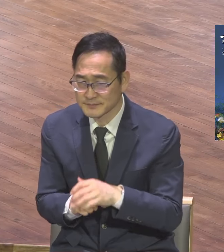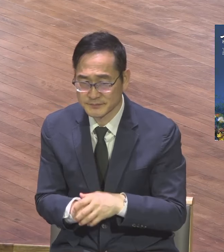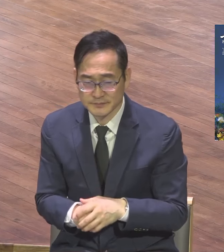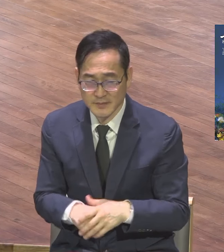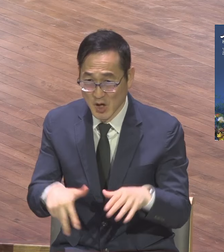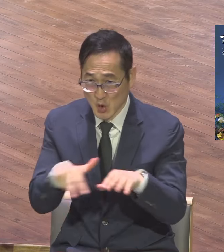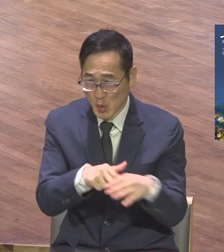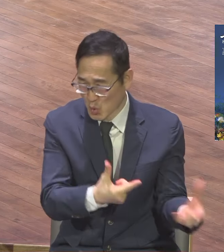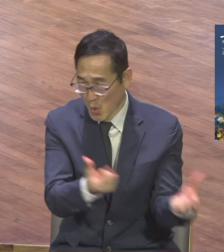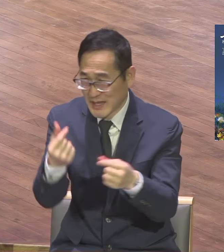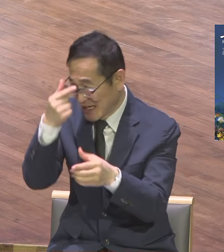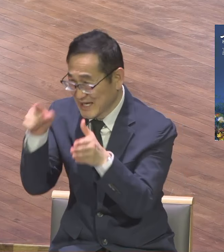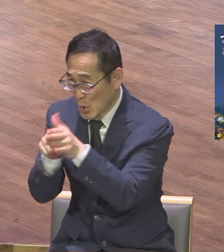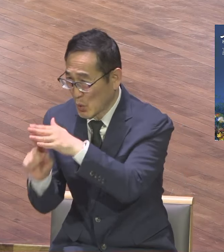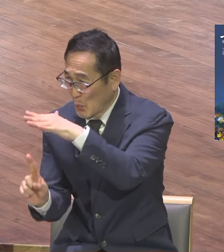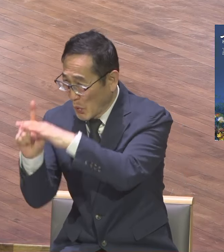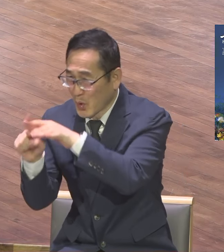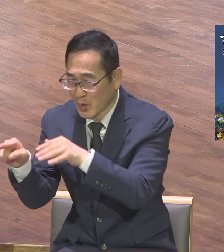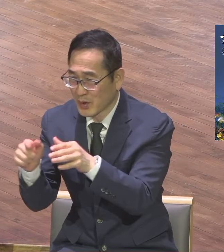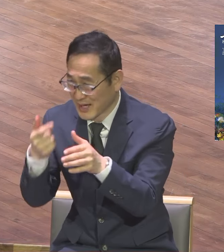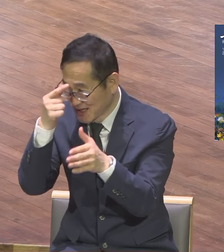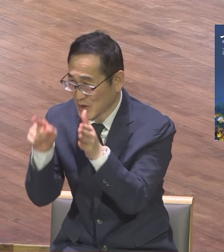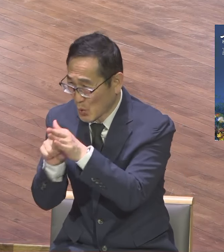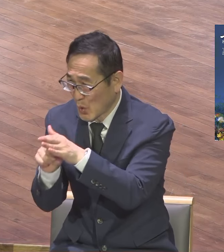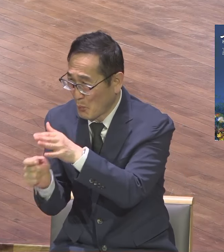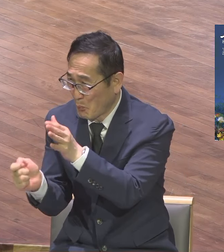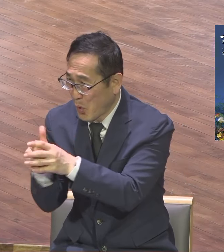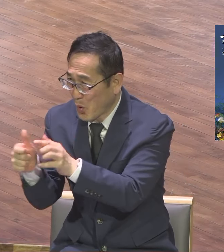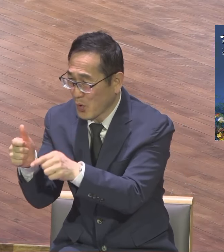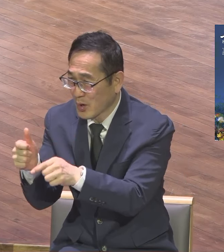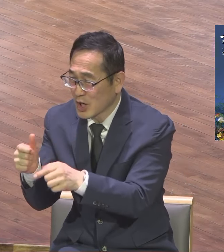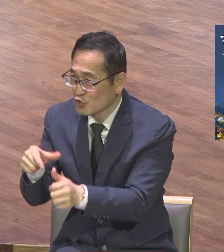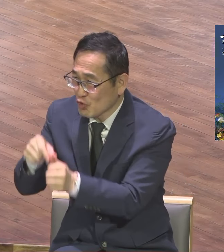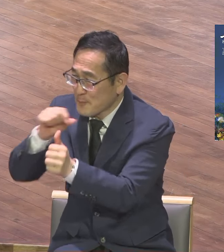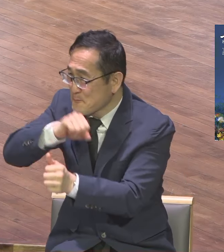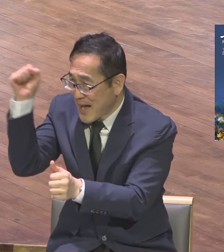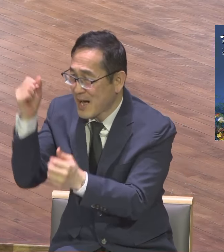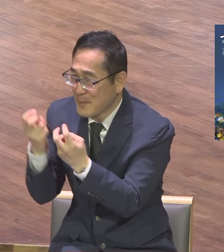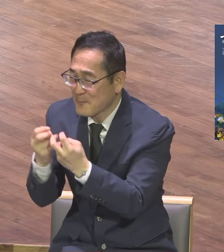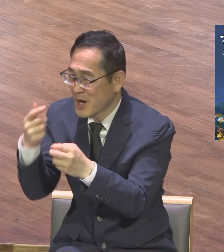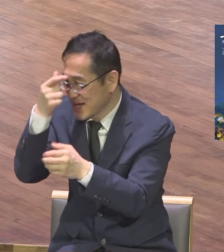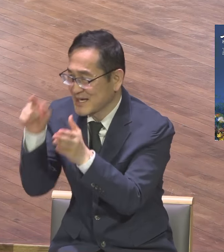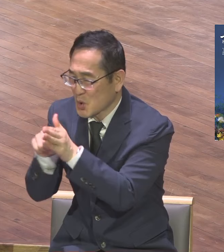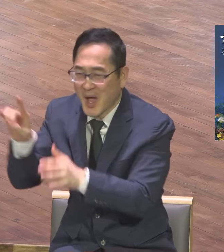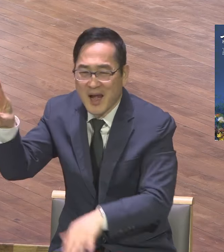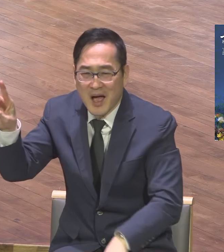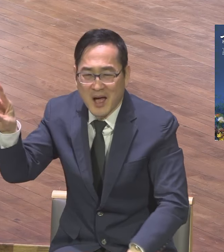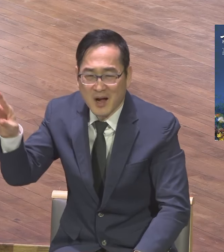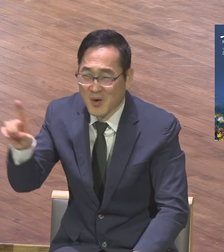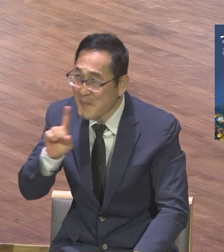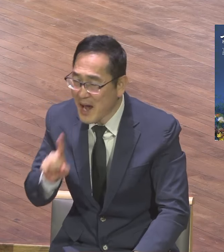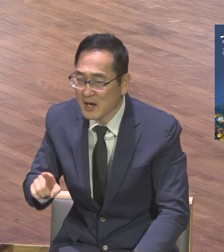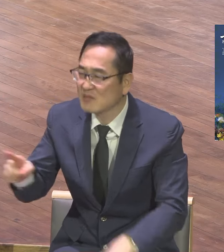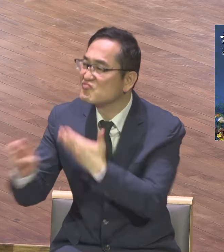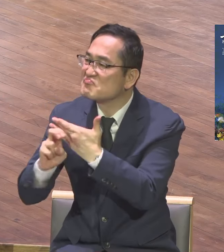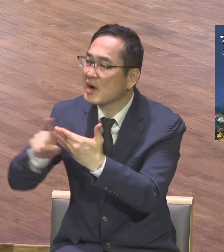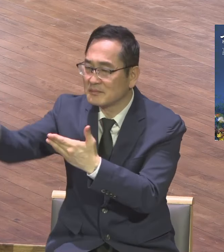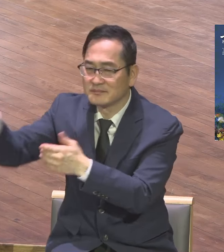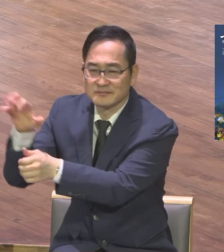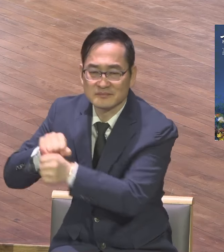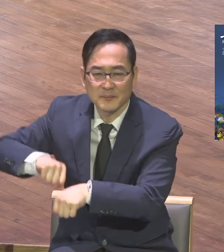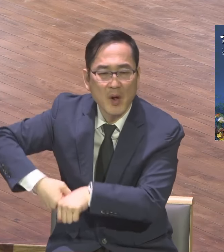종교가 다 같이 기독교만 구원이 있다. 그 말하면 법적으로 걸려. 전도, 선교 아무것도